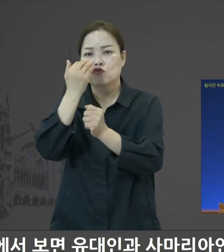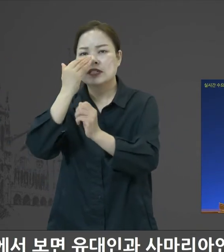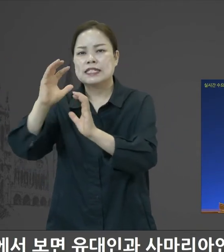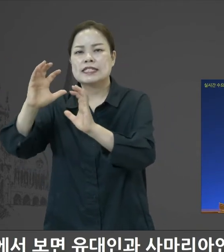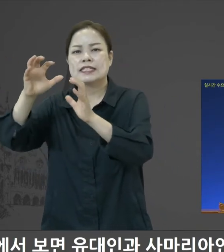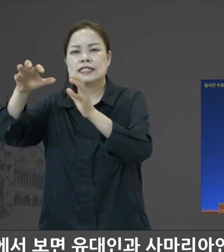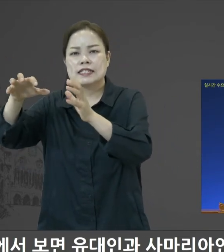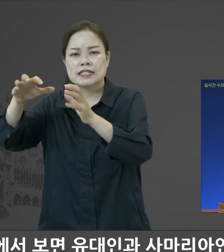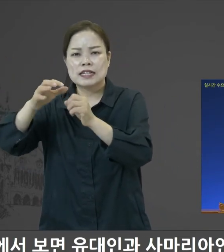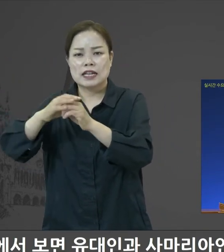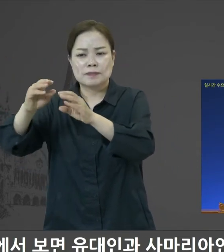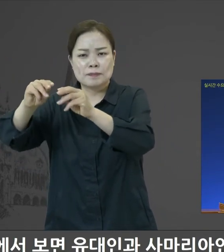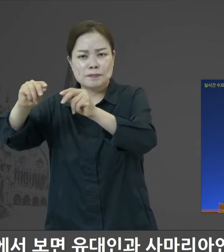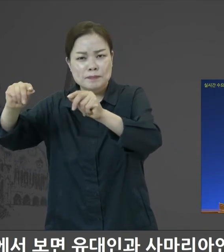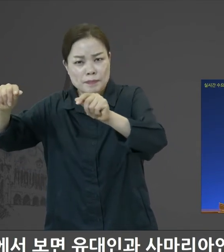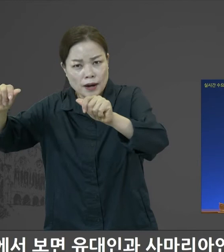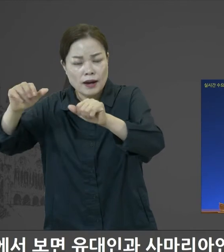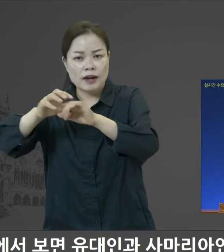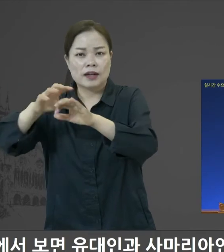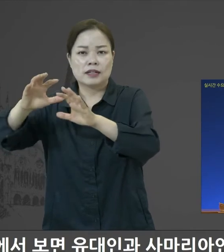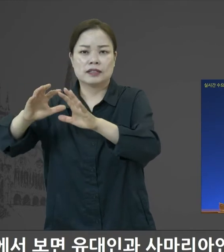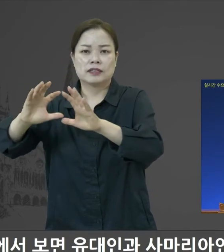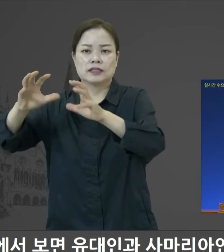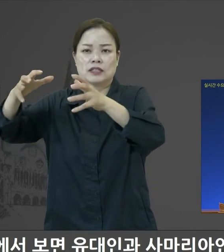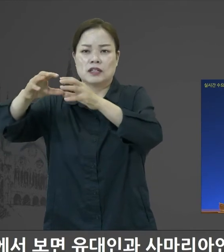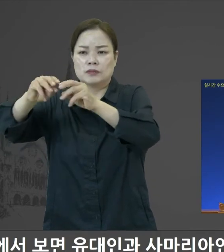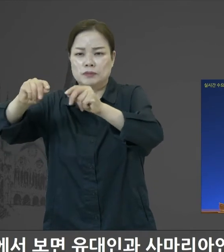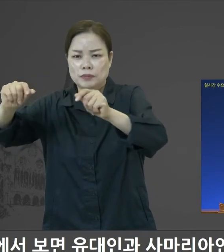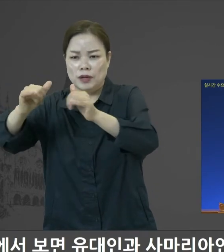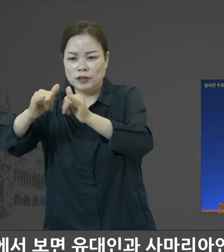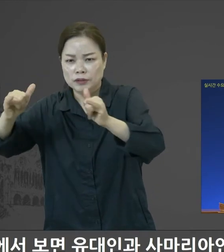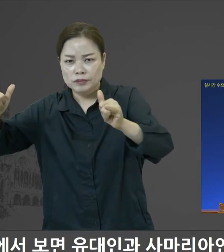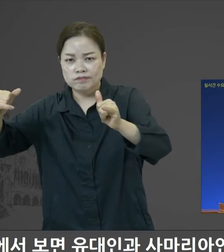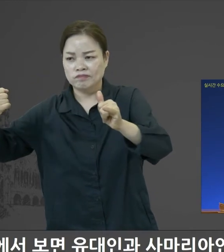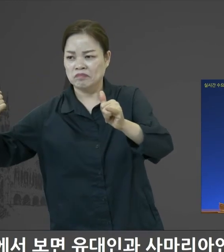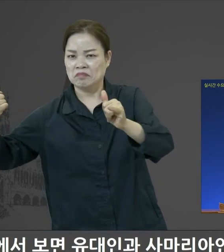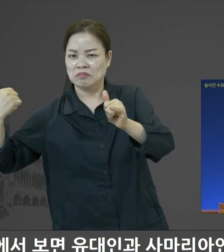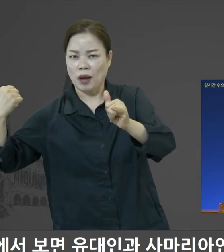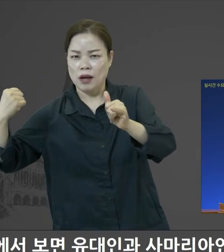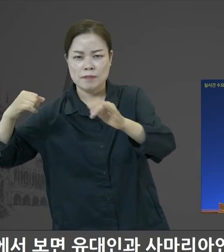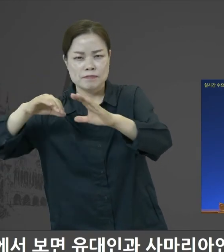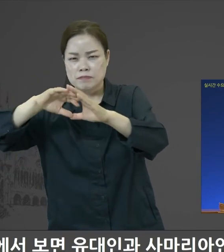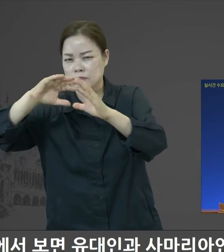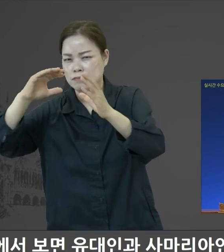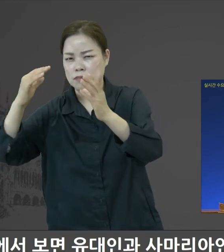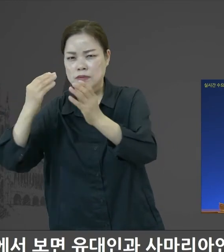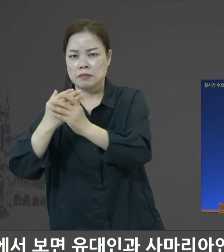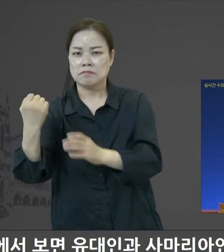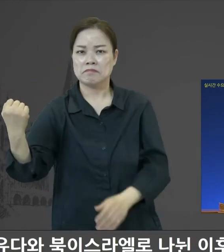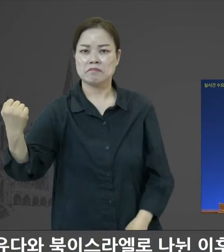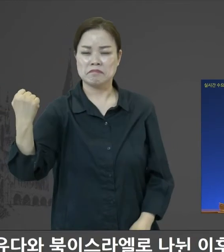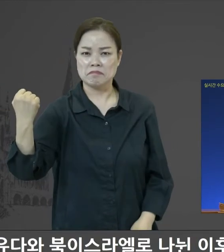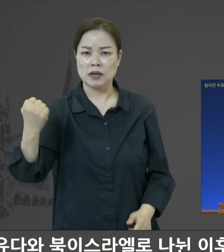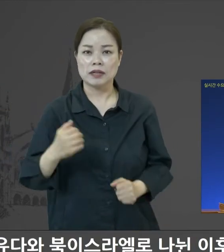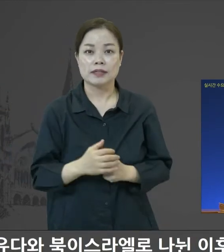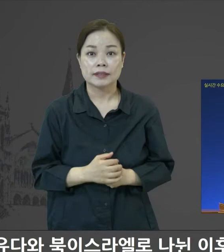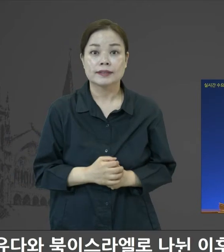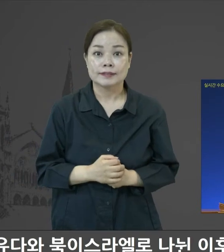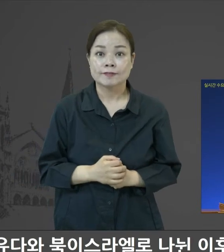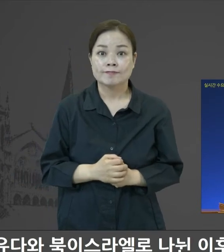북이스라엘이 국토나 국토의 넓이나 인구, 국방력 모든 면에서 앞섰습니다.